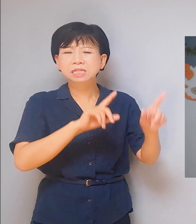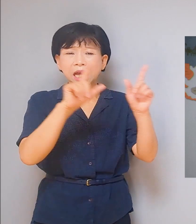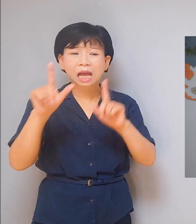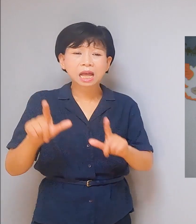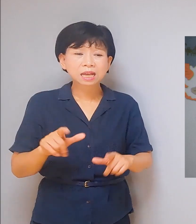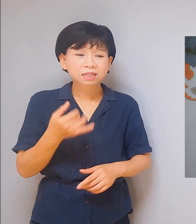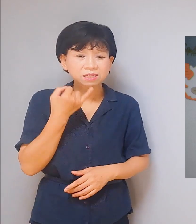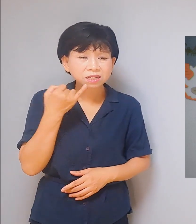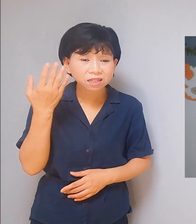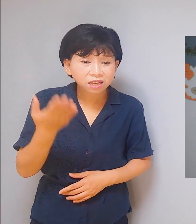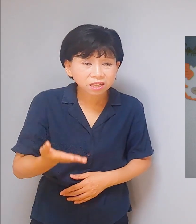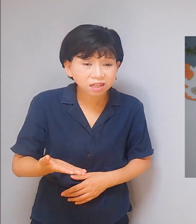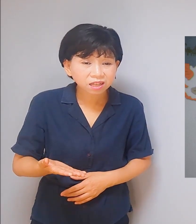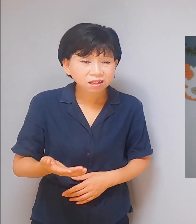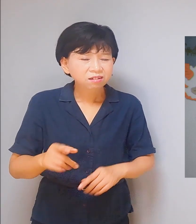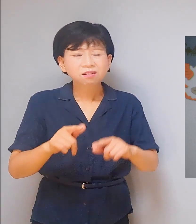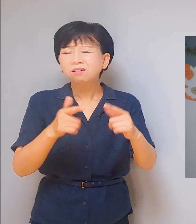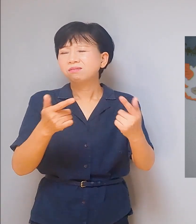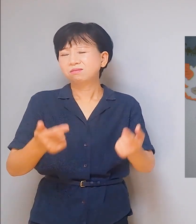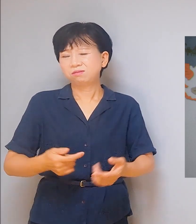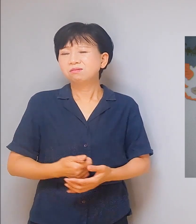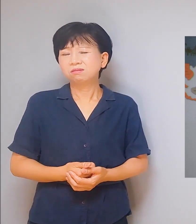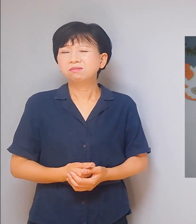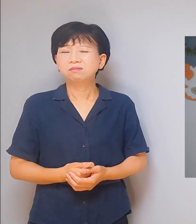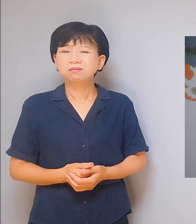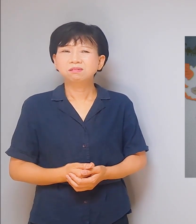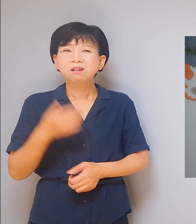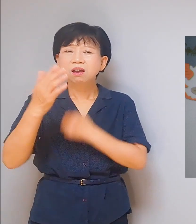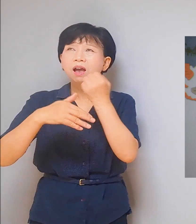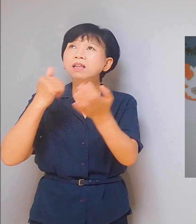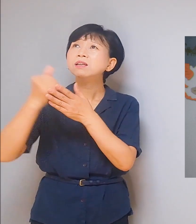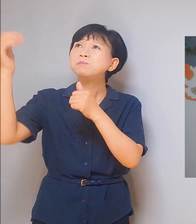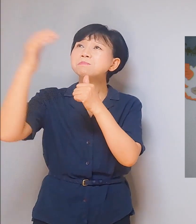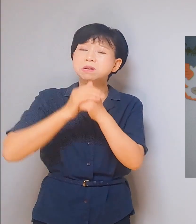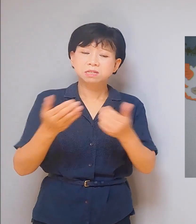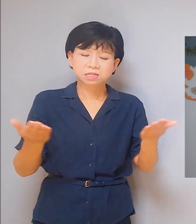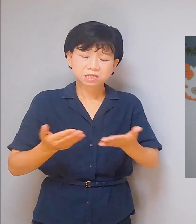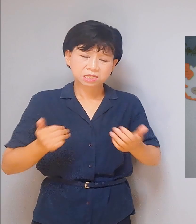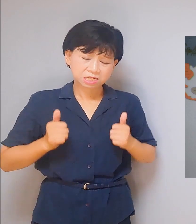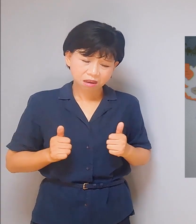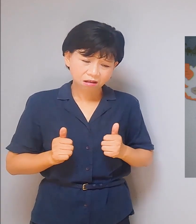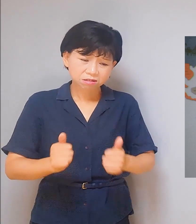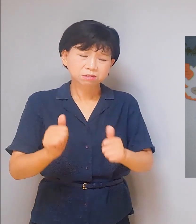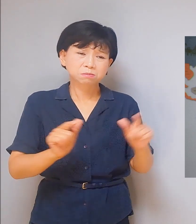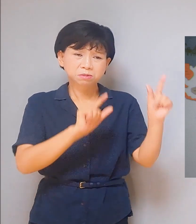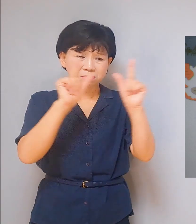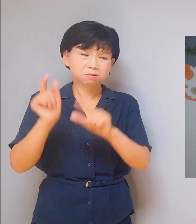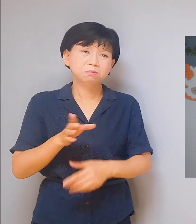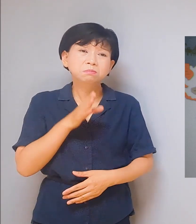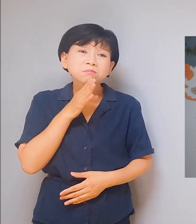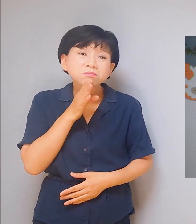삶, 하나님이 나에게 맡겨주신 삶, 충실하게 살아야 되지 않겠어요?